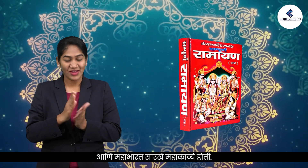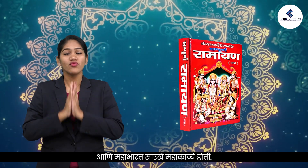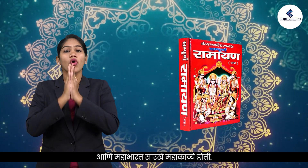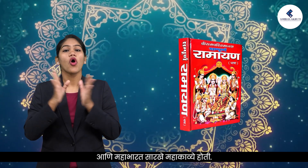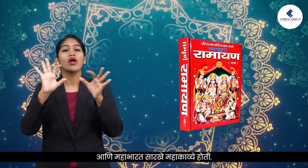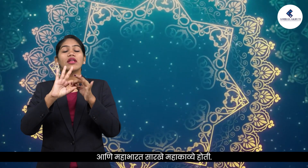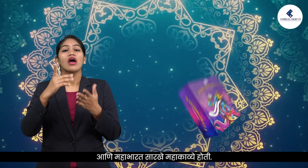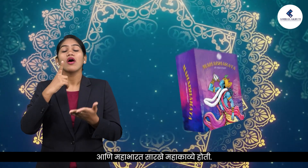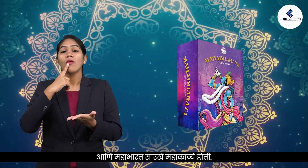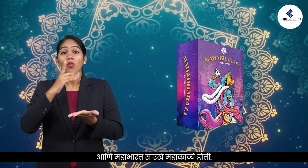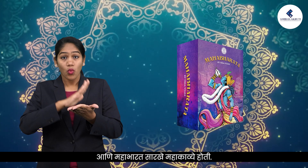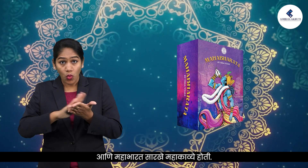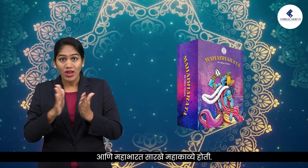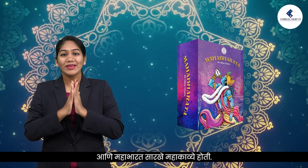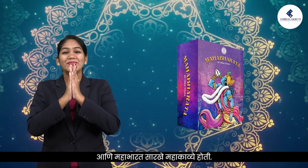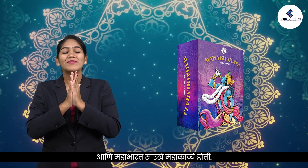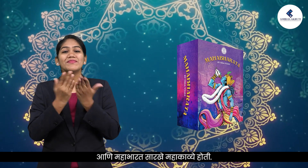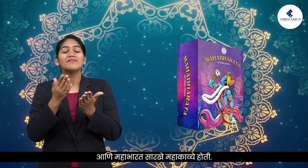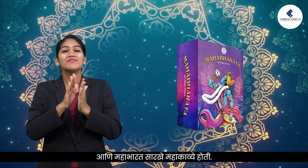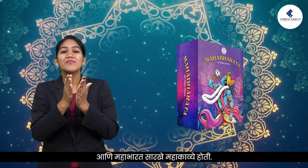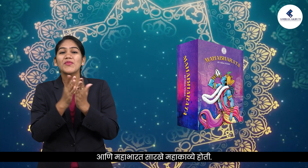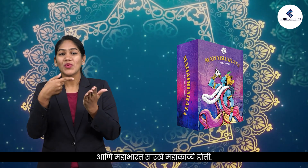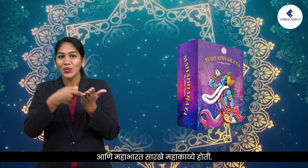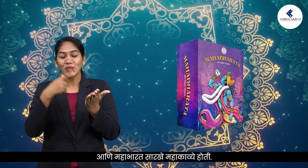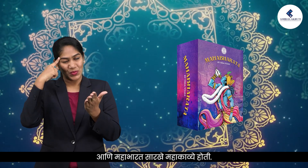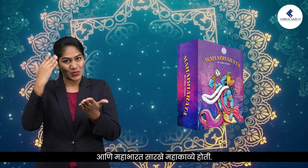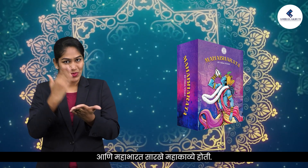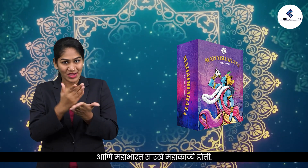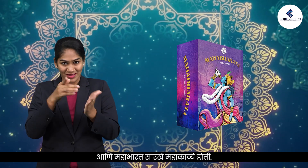आणि महाभारत सारखे महाकाव्य होती.